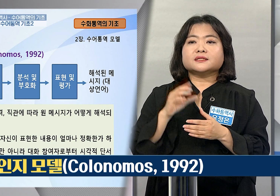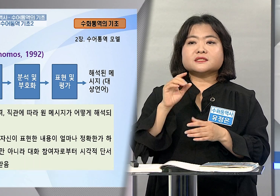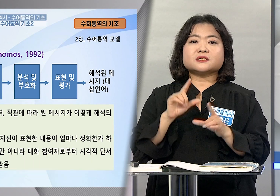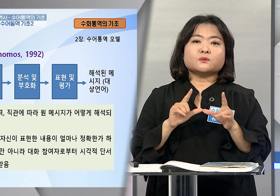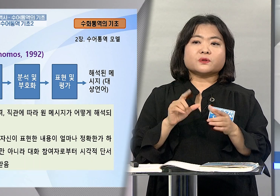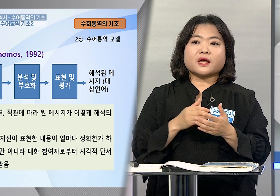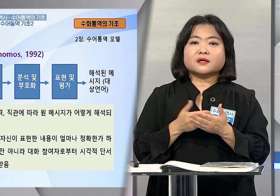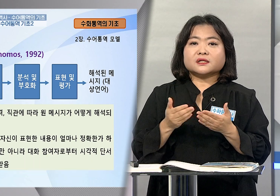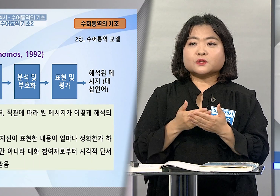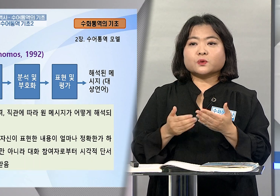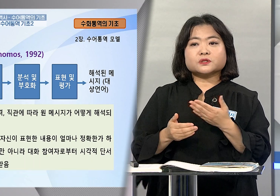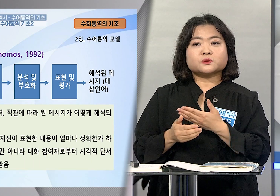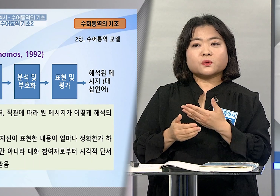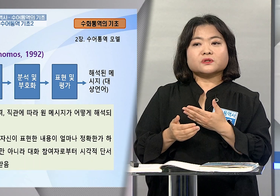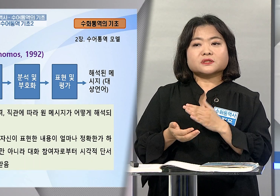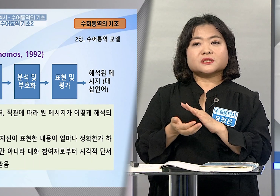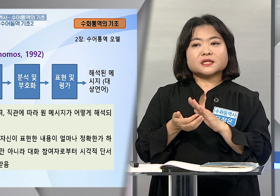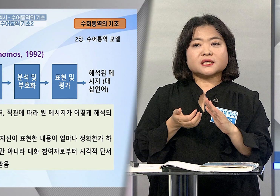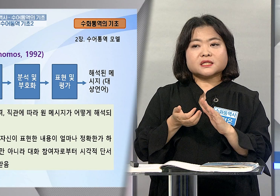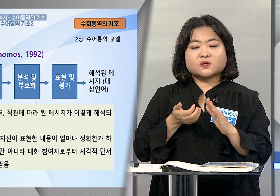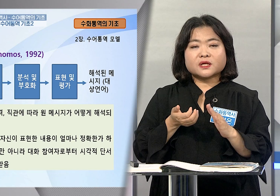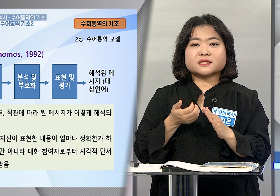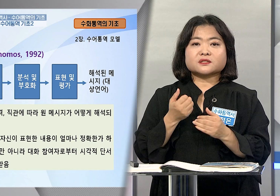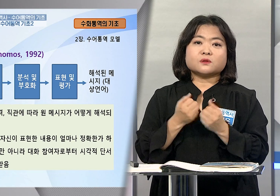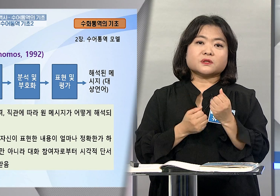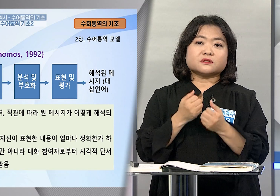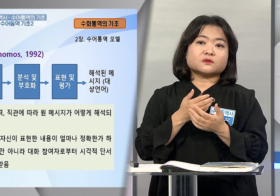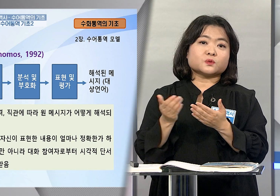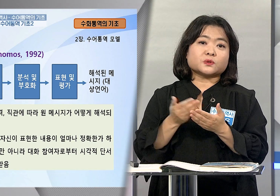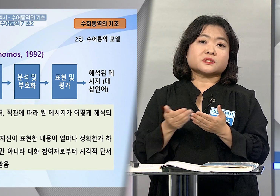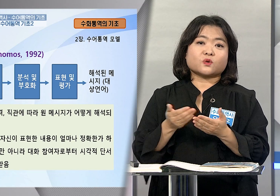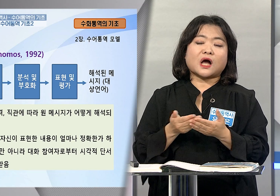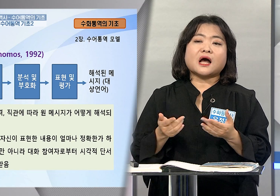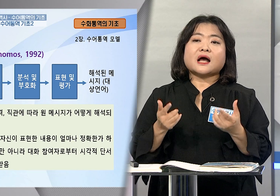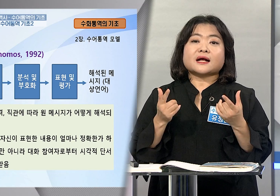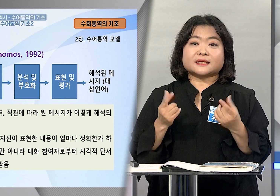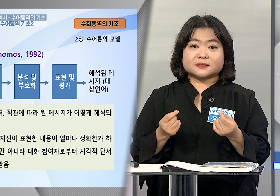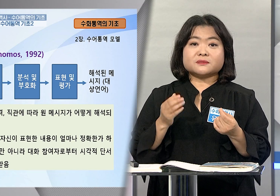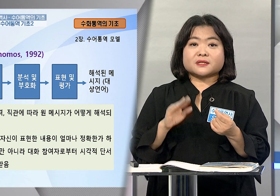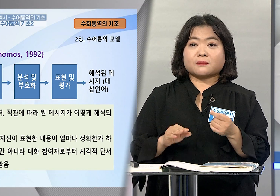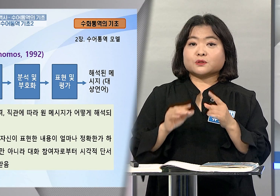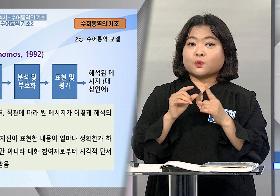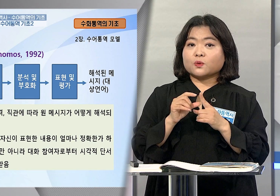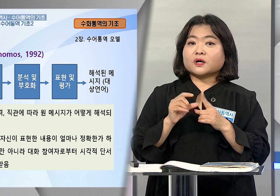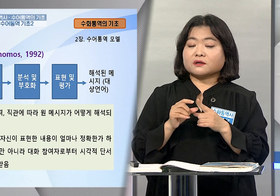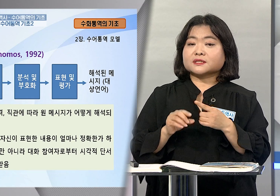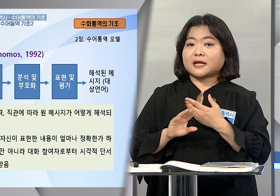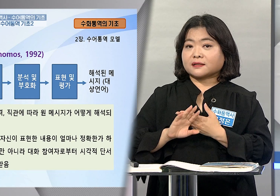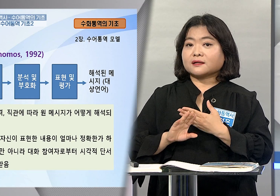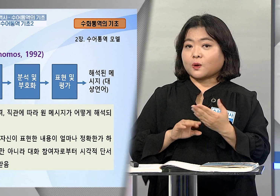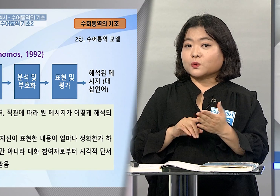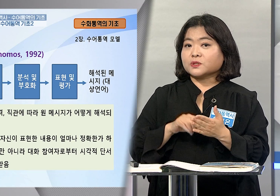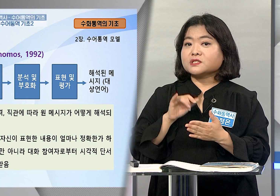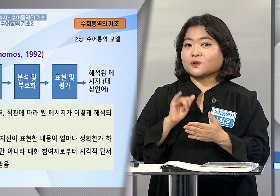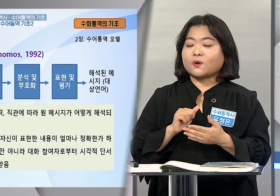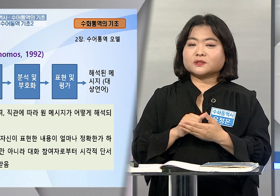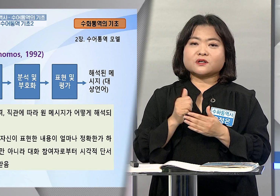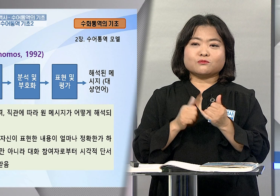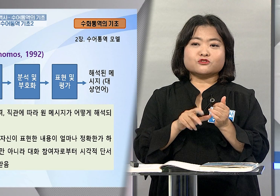인지 모델, 이 도식도 역시 이전에 제가 설명드렸던 도식과 같습니다만 용어가 역시 다르게 나오고 있죠. 시험